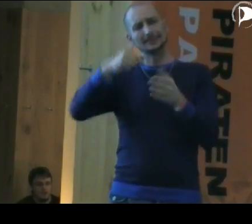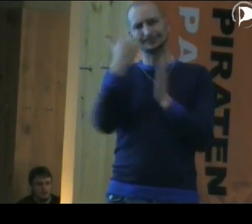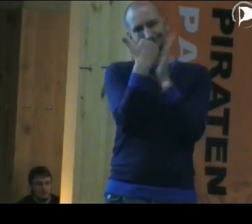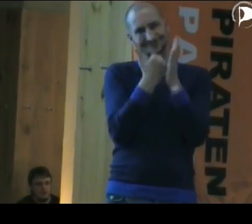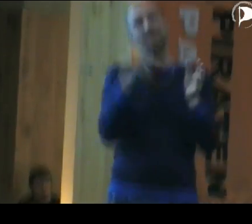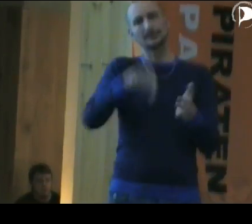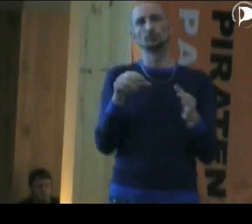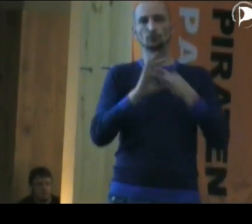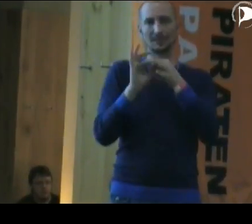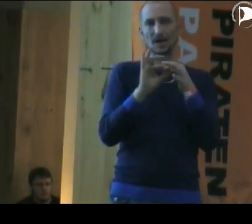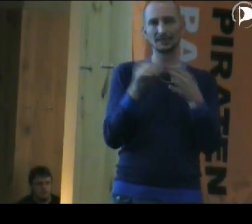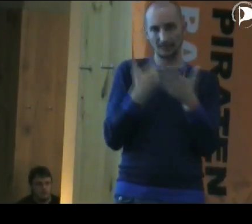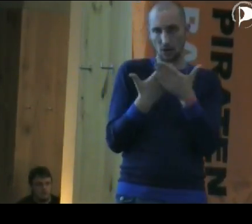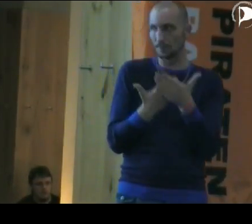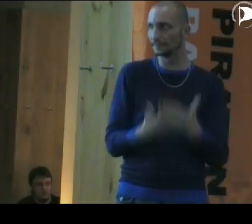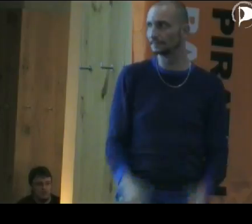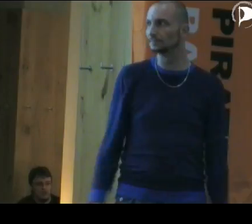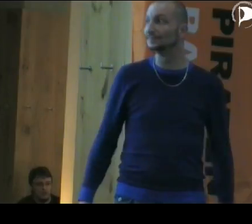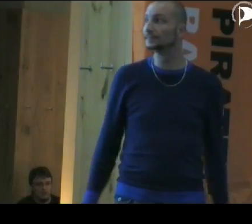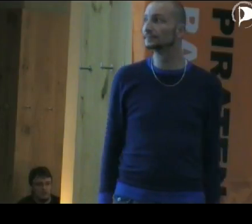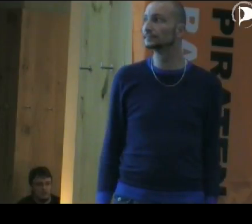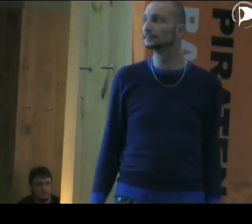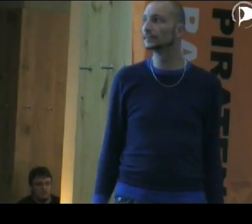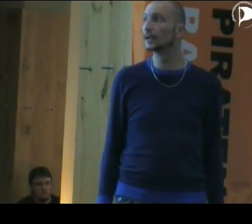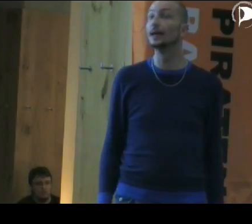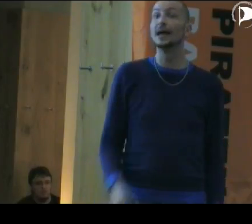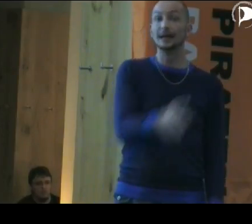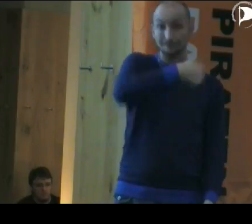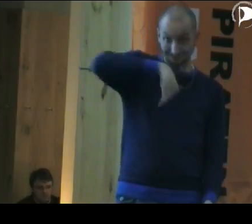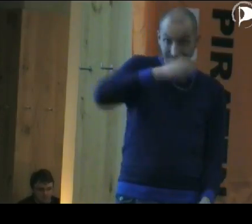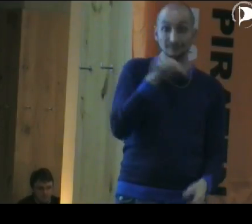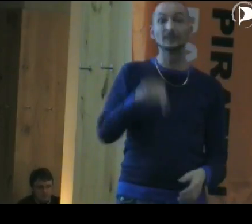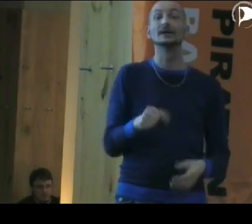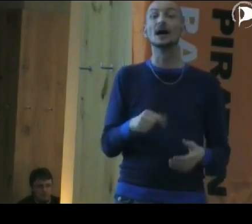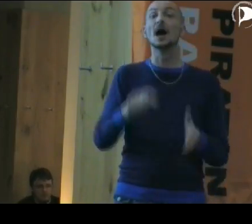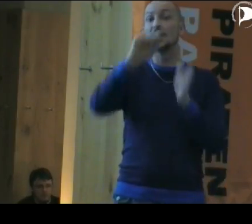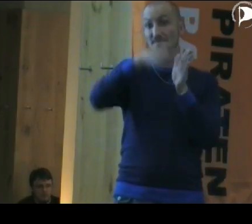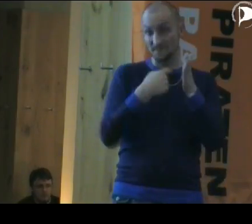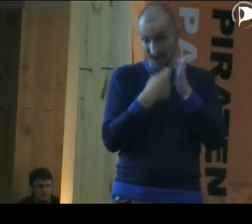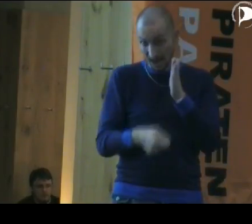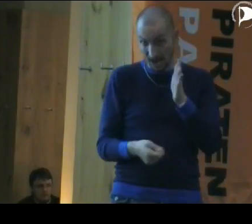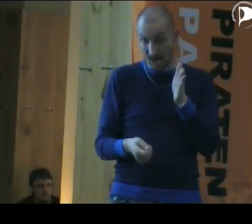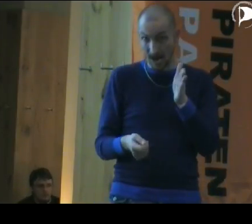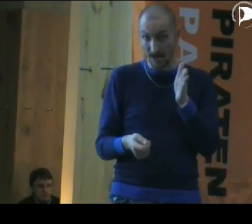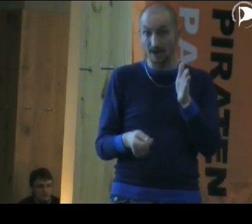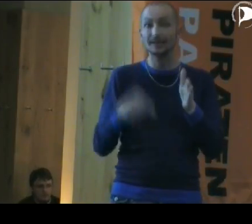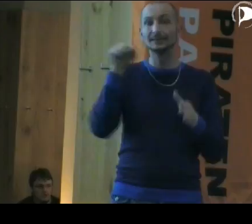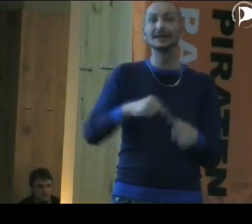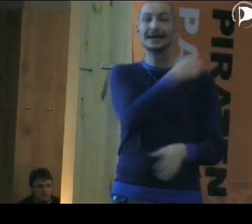da steckt man das gefährt poker wir kommen nun zur wahl des generalsekretärs